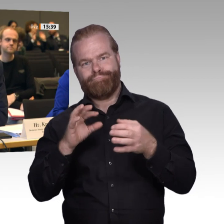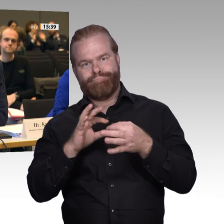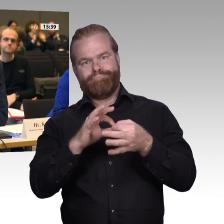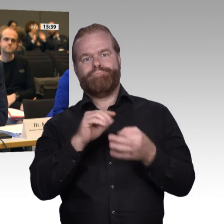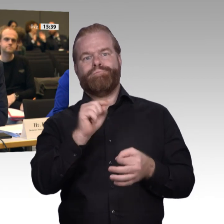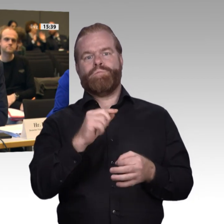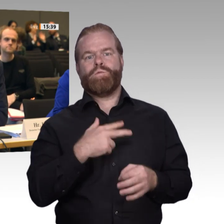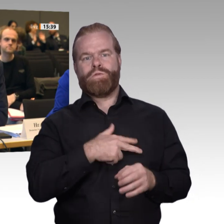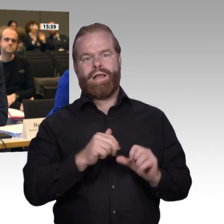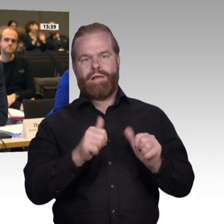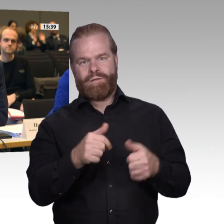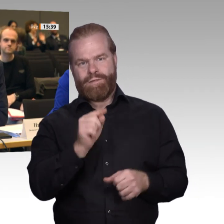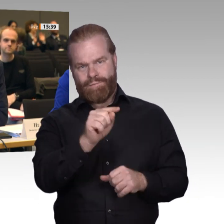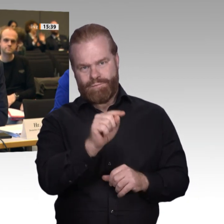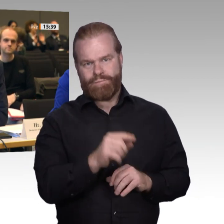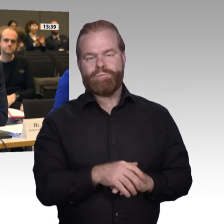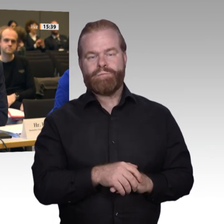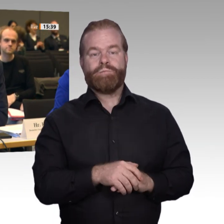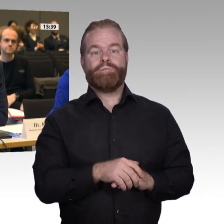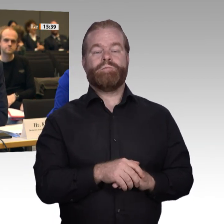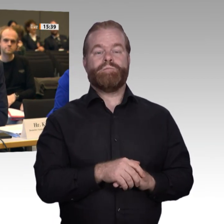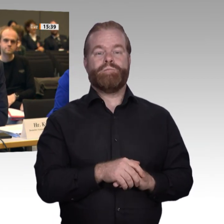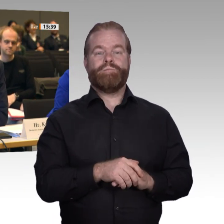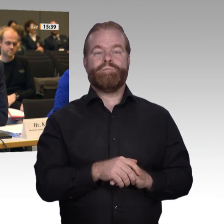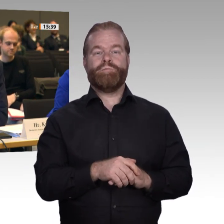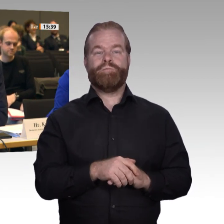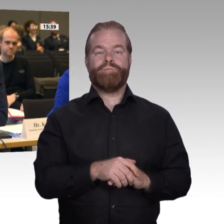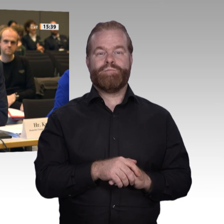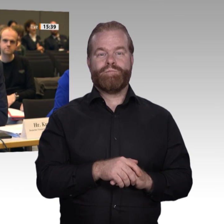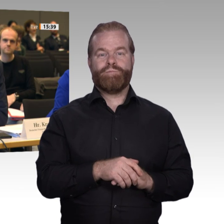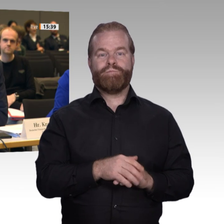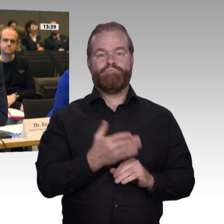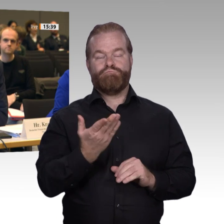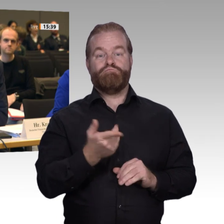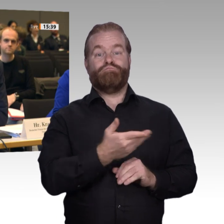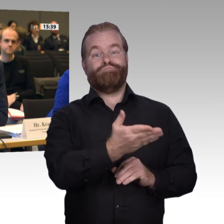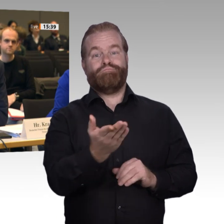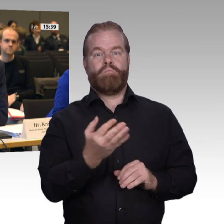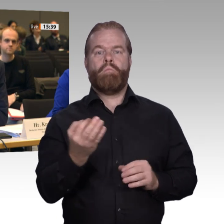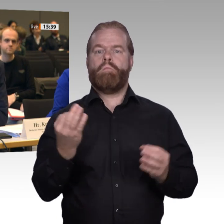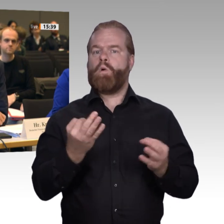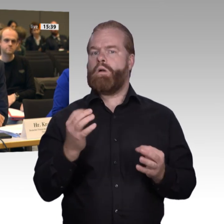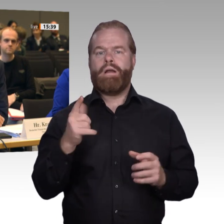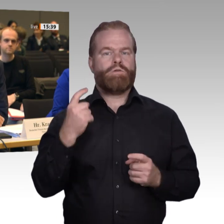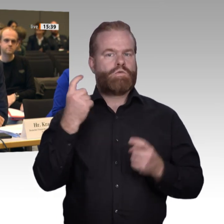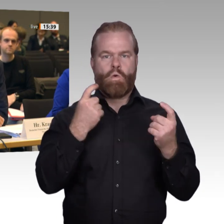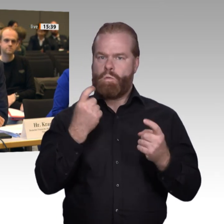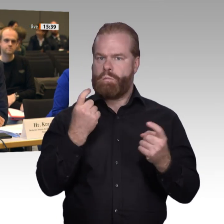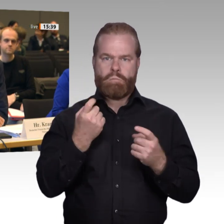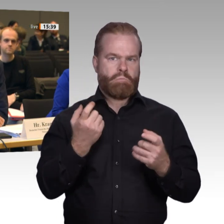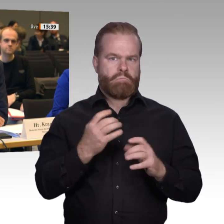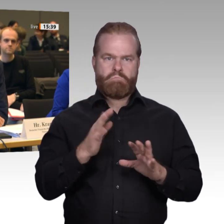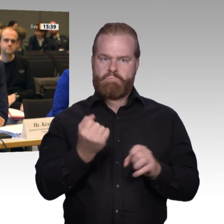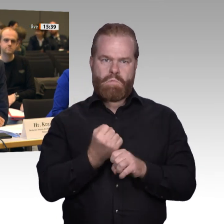sie zukünftig ihren Kindern auf der Tasche liegen. Zweitens geht es dann wechselseitig natürlich auch um die